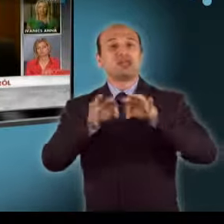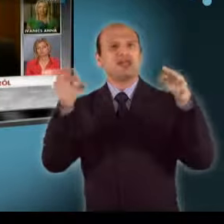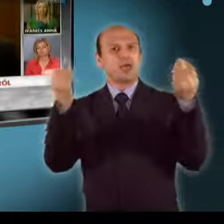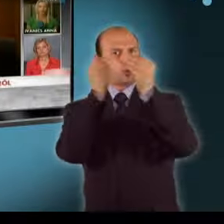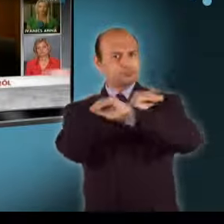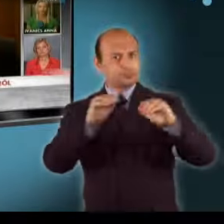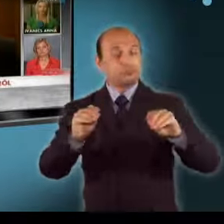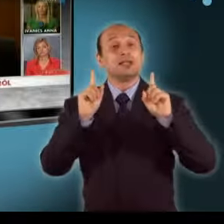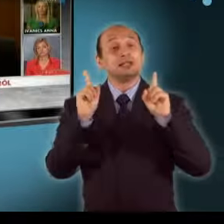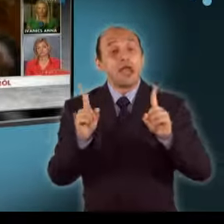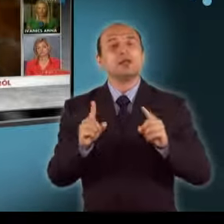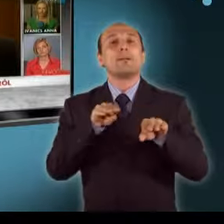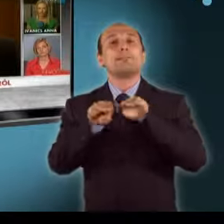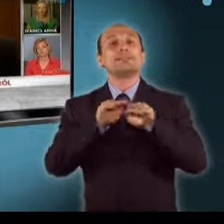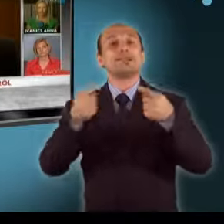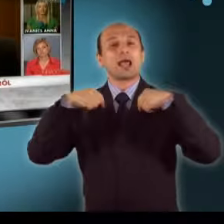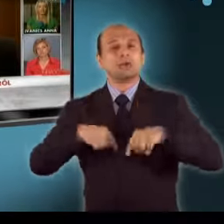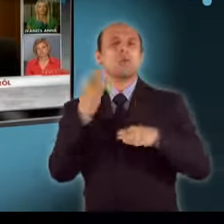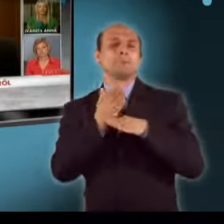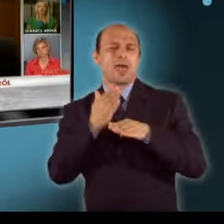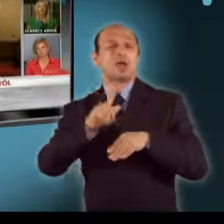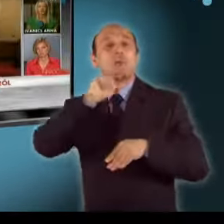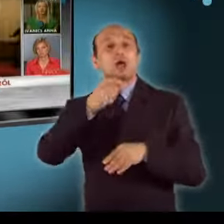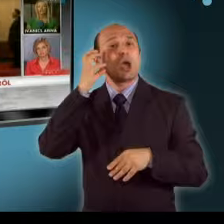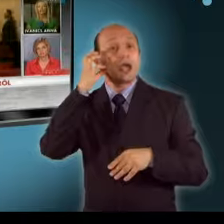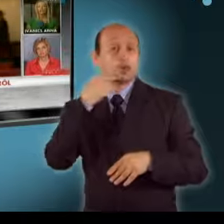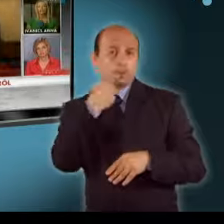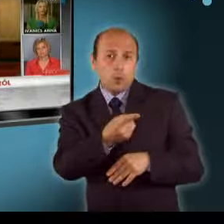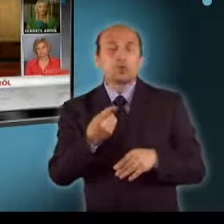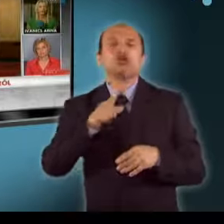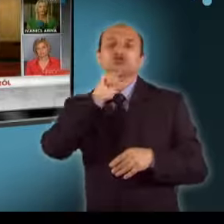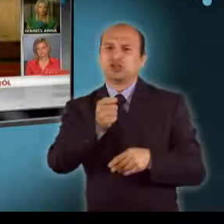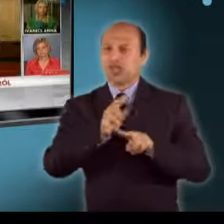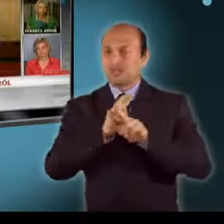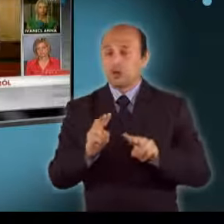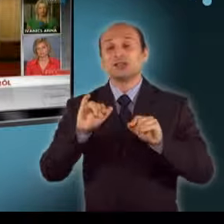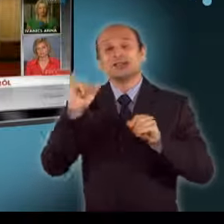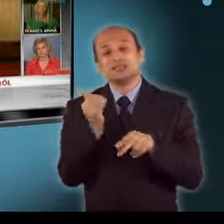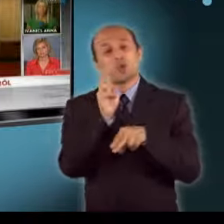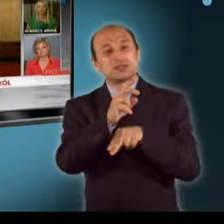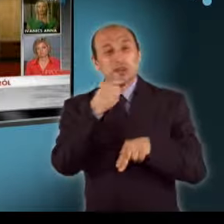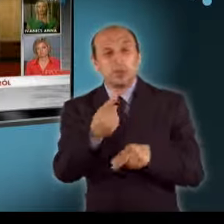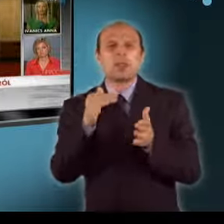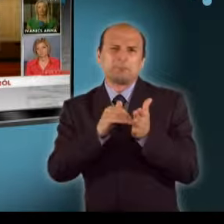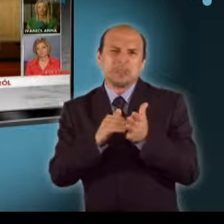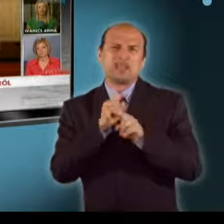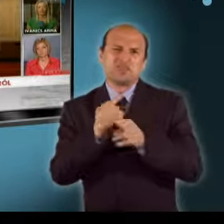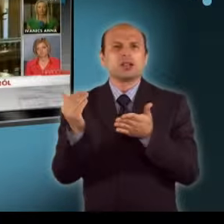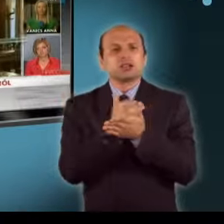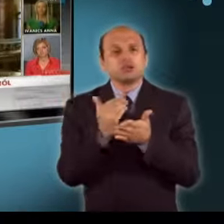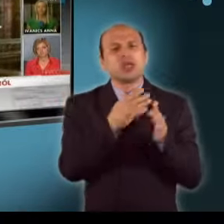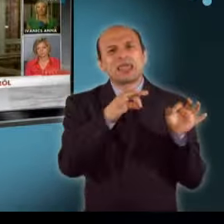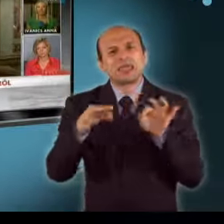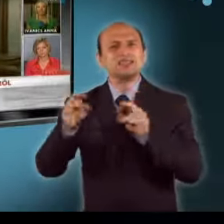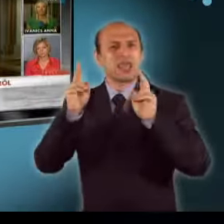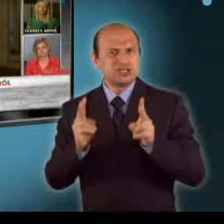reggel már a Magyar Rádióban sikeresnek nevezte az elmúlt időszakot. Azt is mondta, hogy szükség van még további takarékossági intézkedésekre,